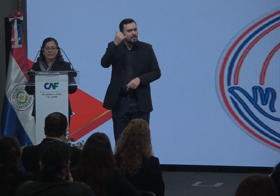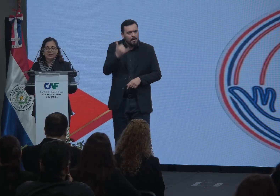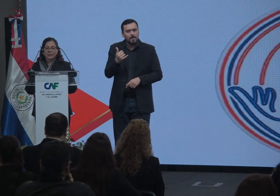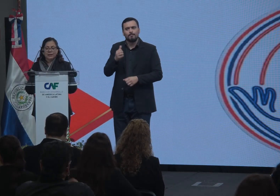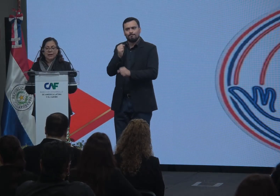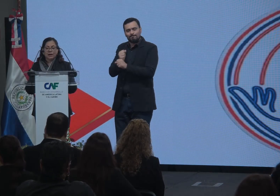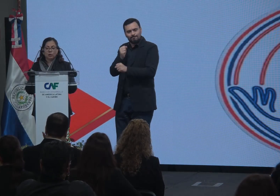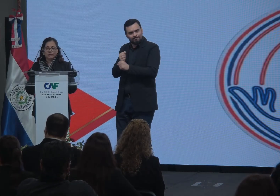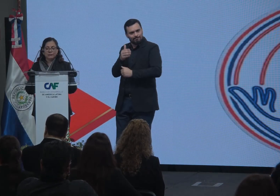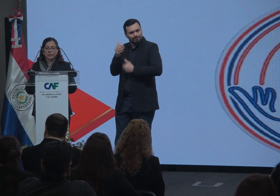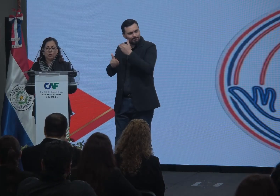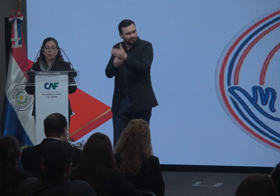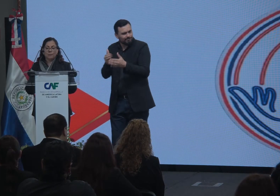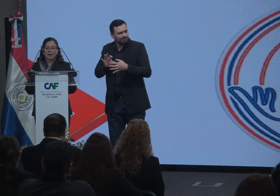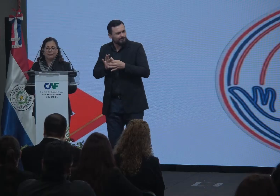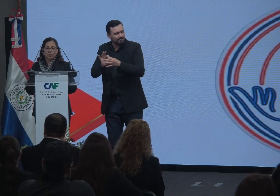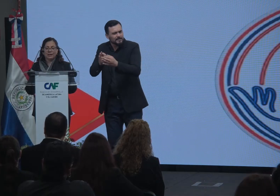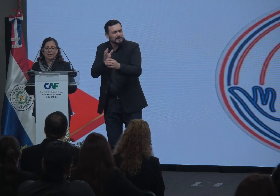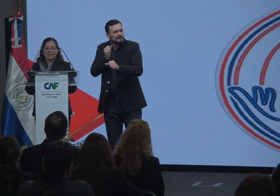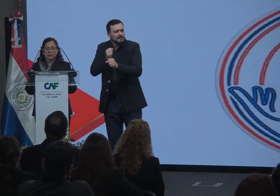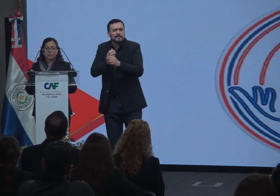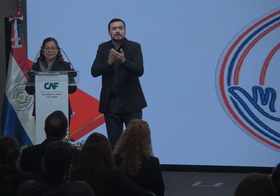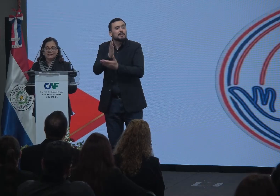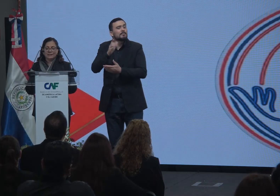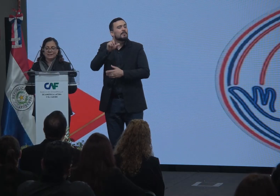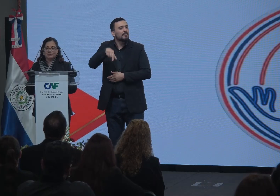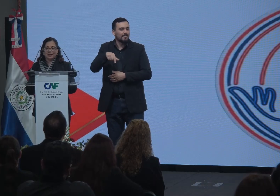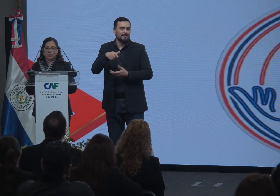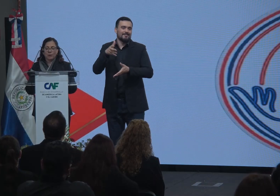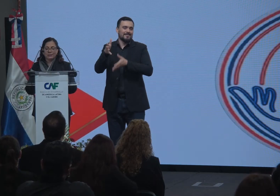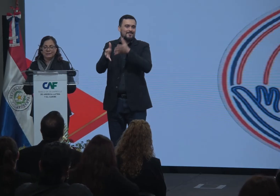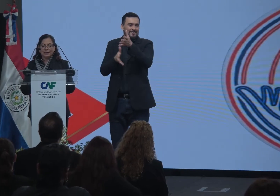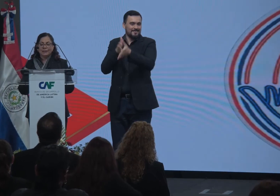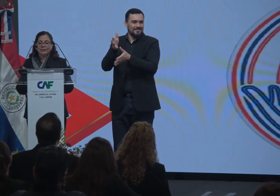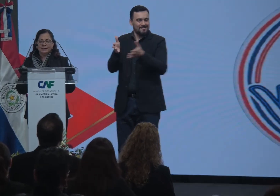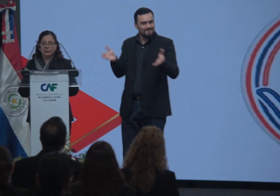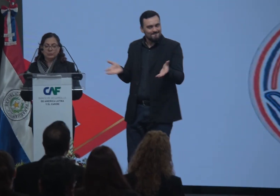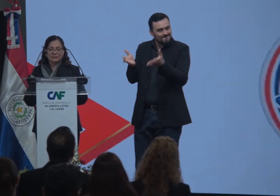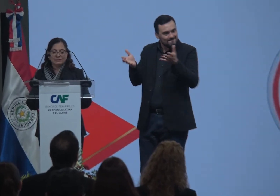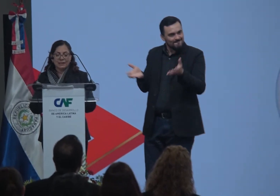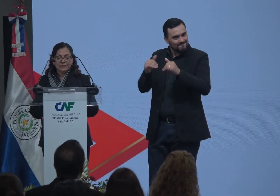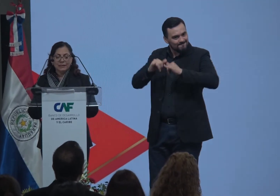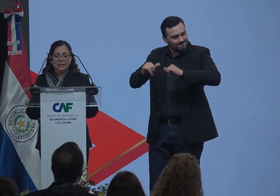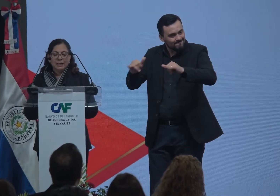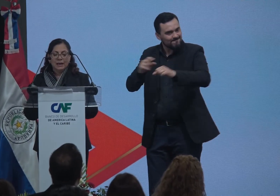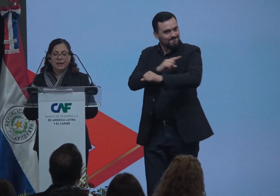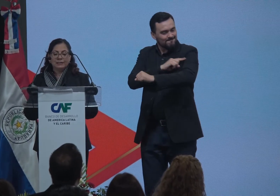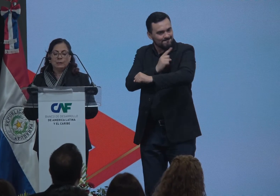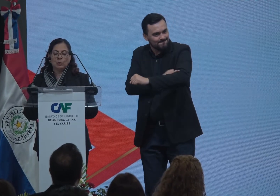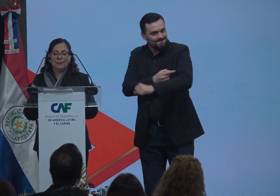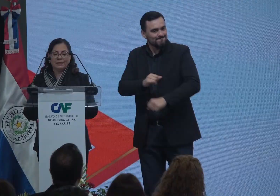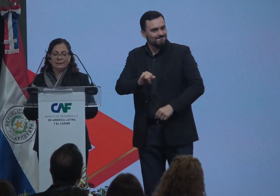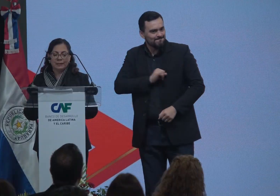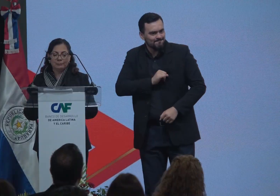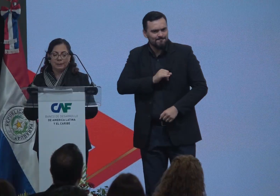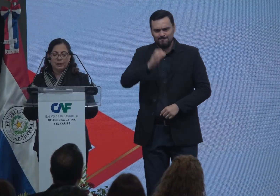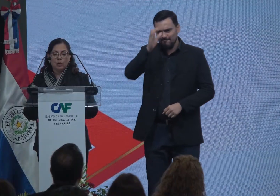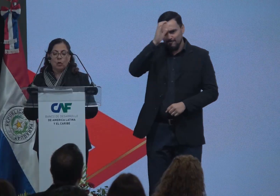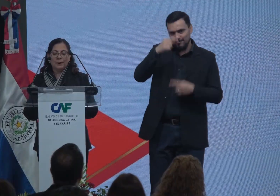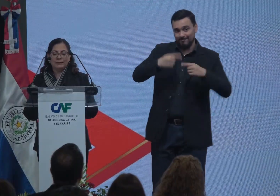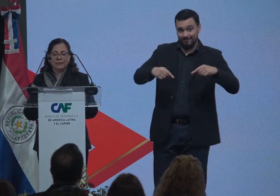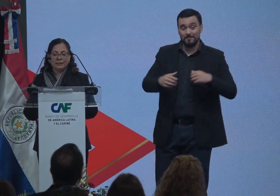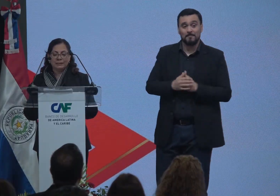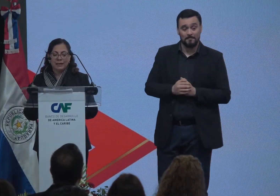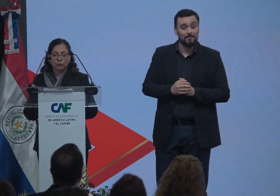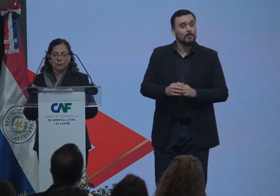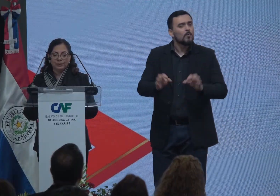temimoemby akóinte omba'apóva lengua de señas paraguaya ñemyasãi ha ñemombaretépe